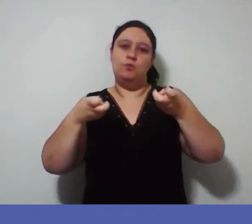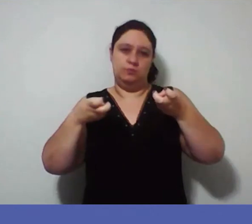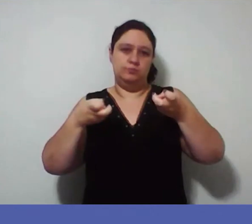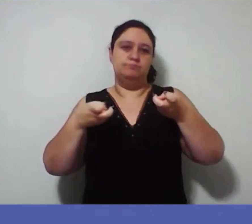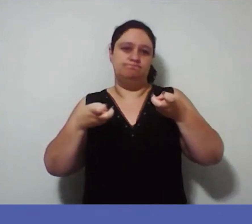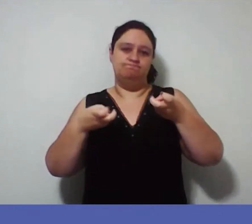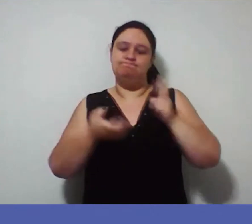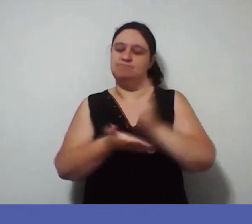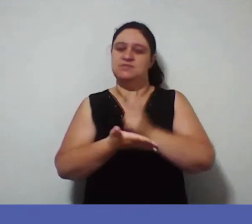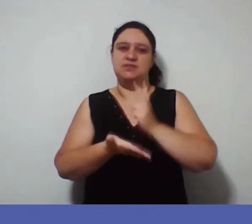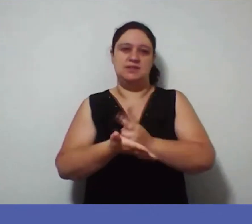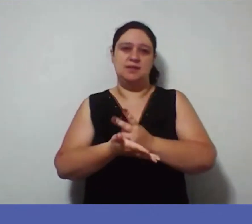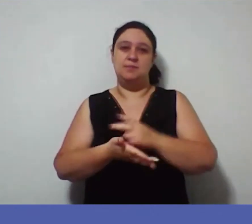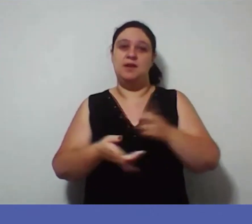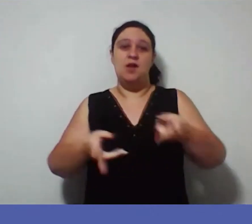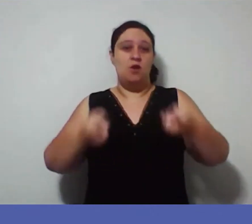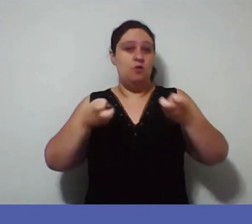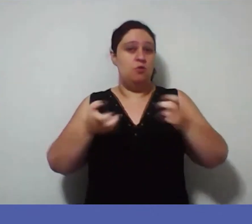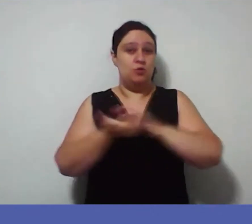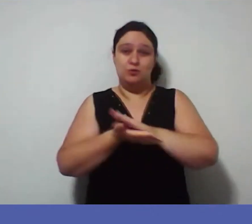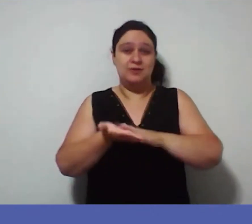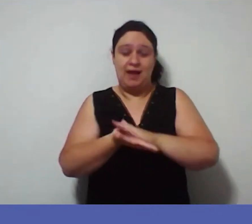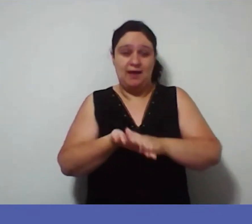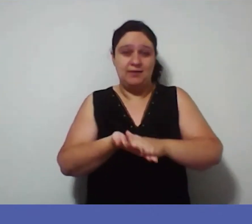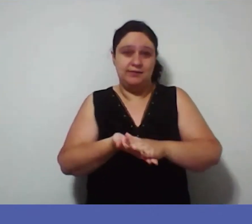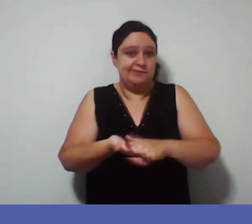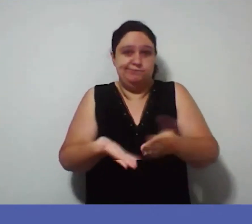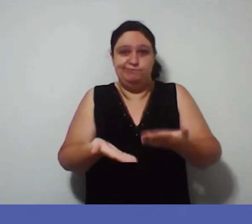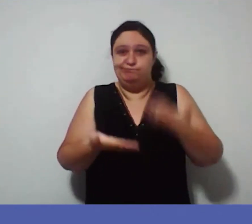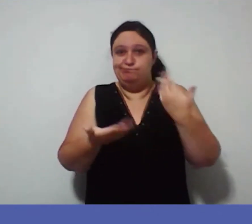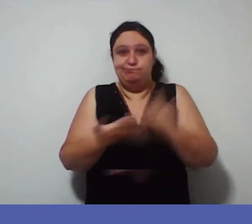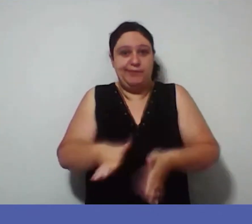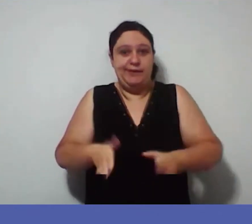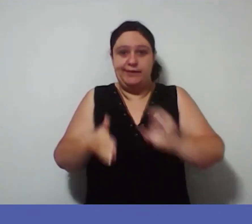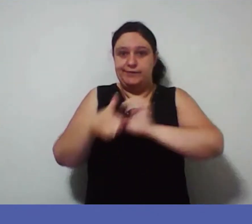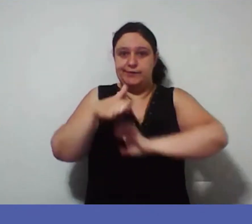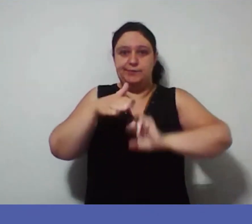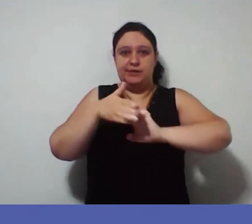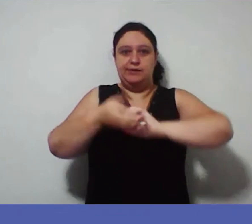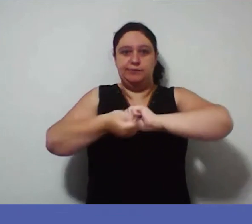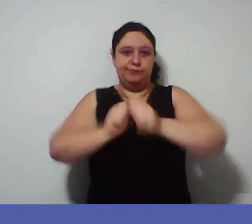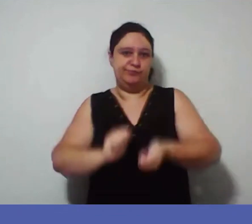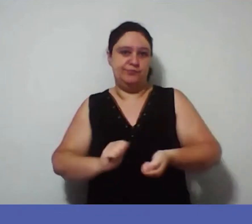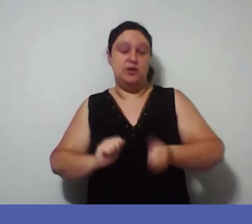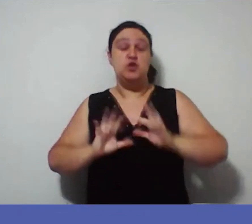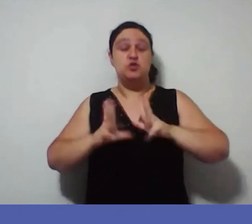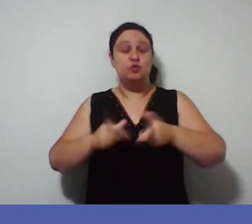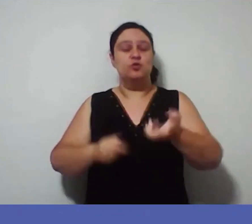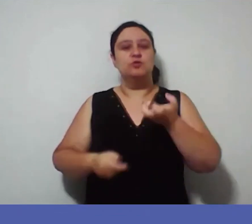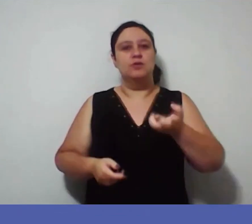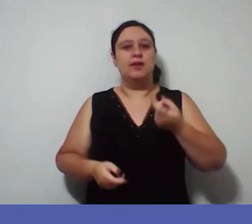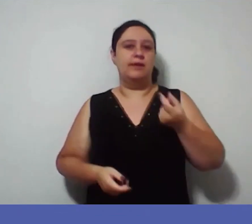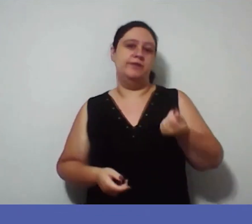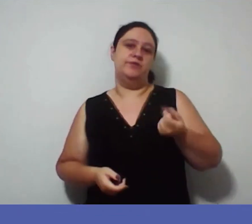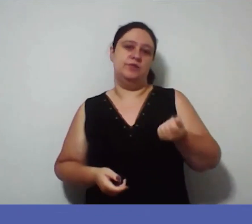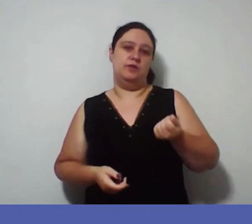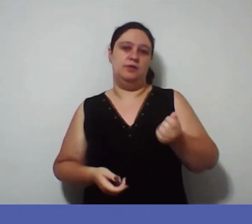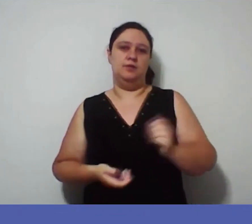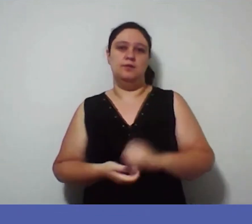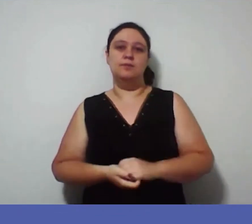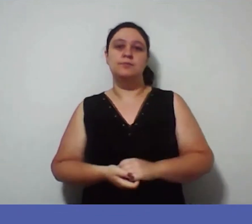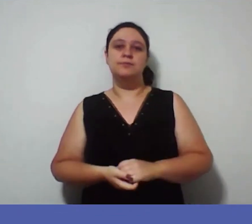ninguém sobrevive. Então todos correm atrás do dinheiro, todos correm atrás do lucro. E